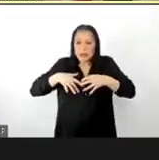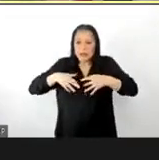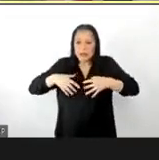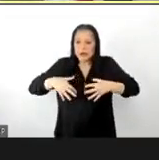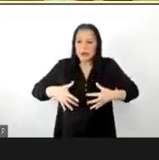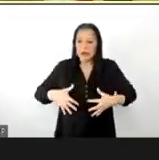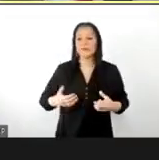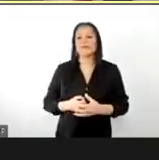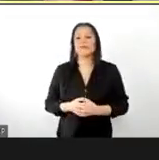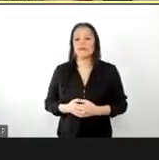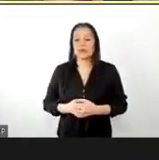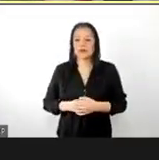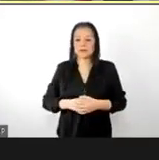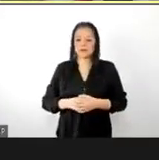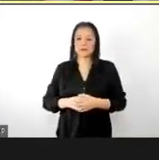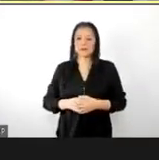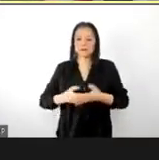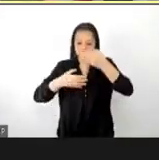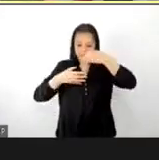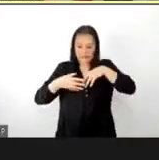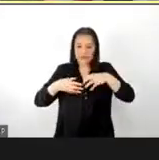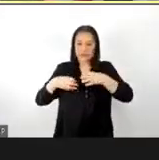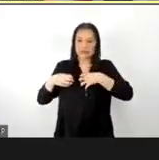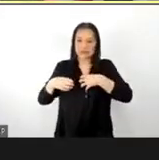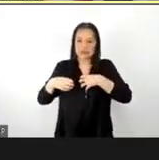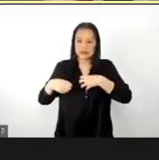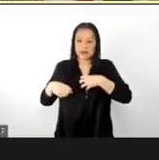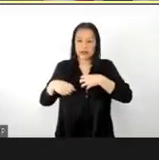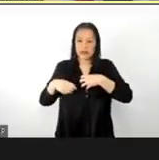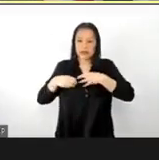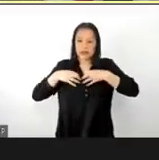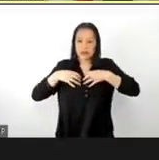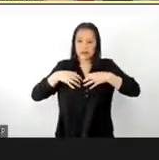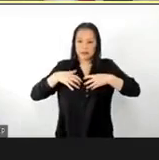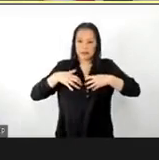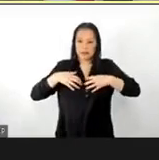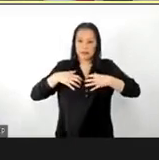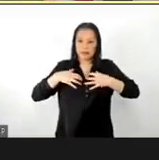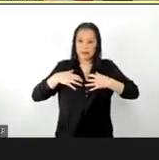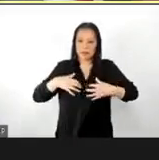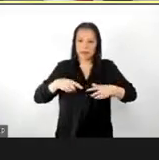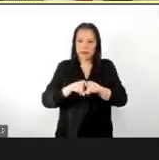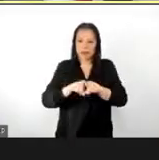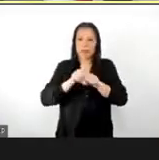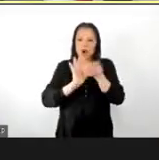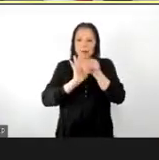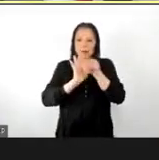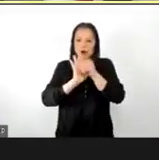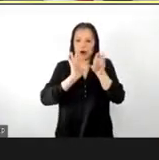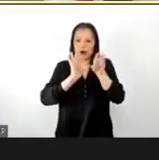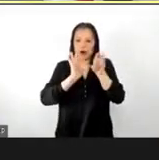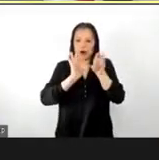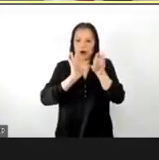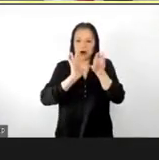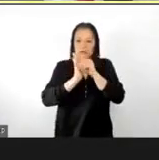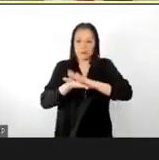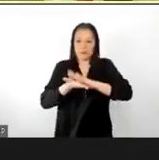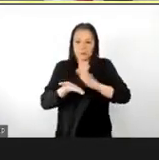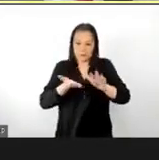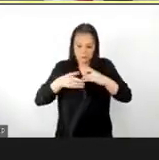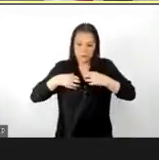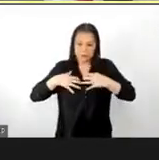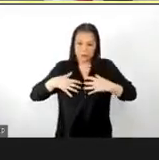entra, lo toma por asalto y empieza a hacer copias de sí mismo. Y hace